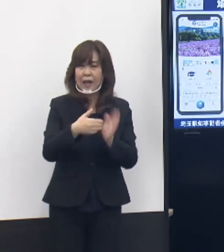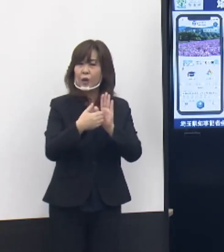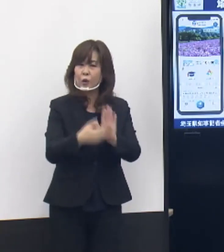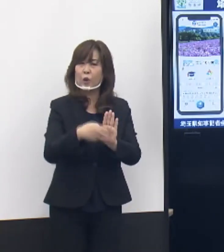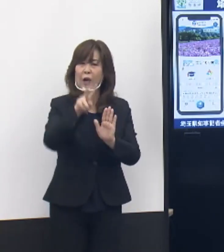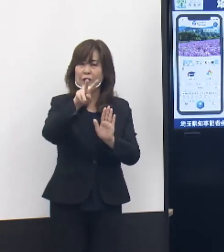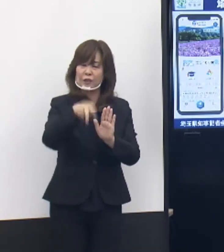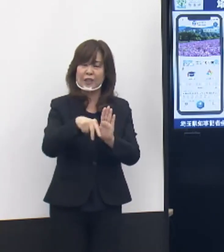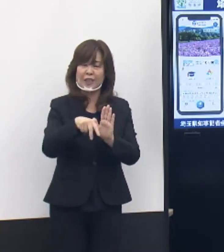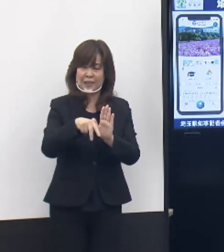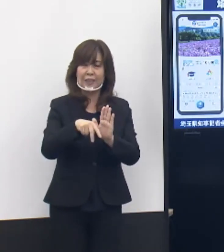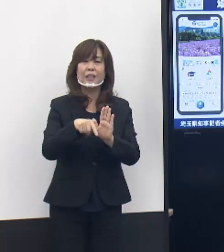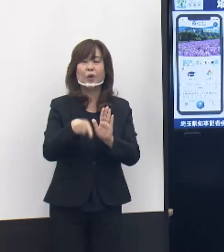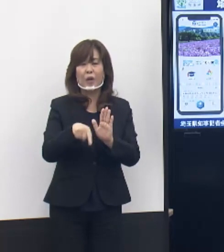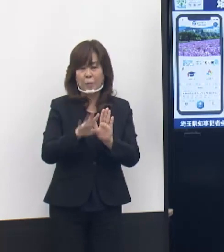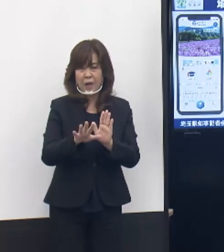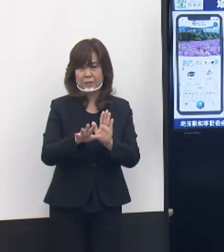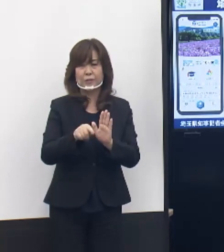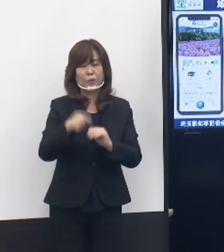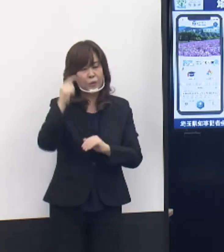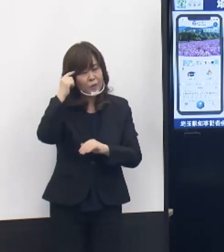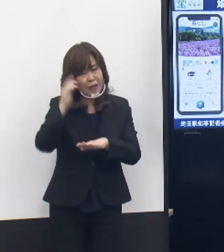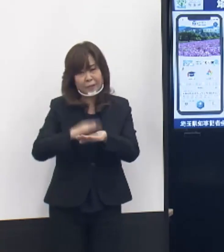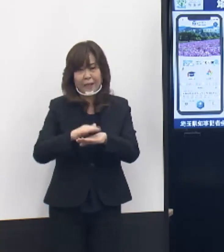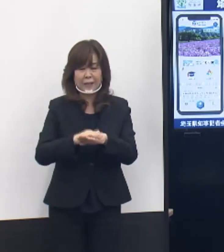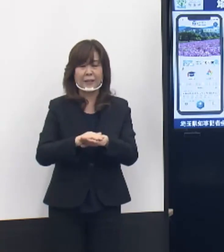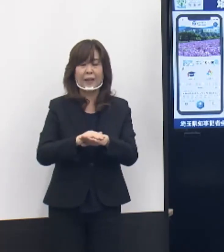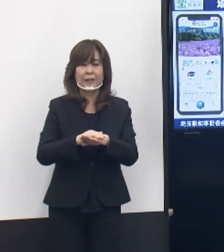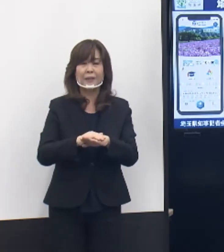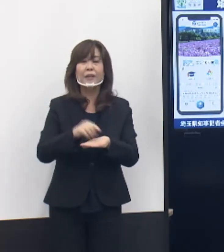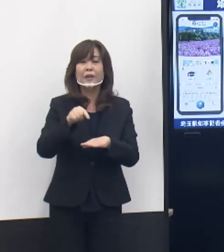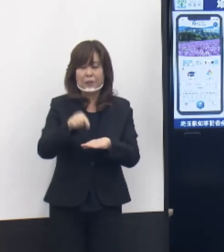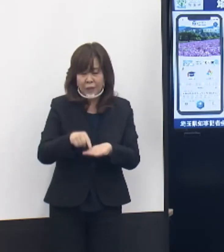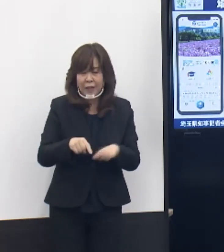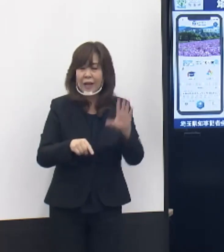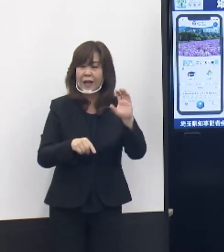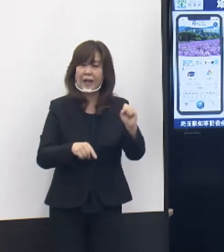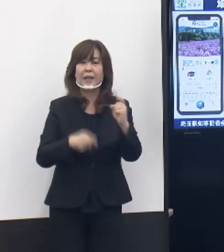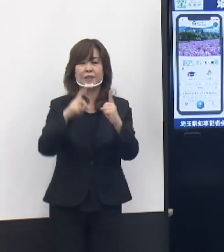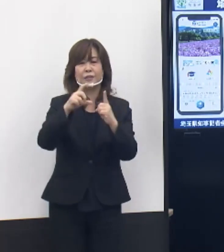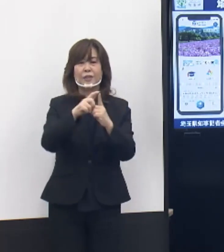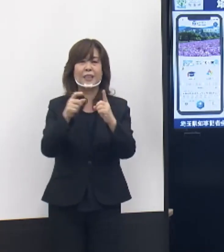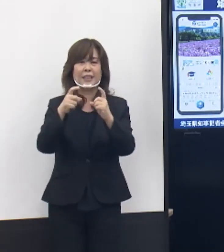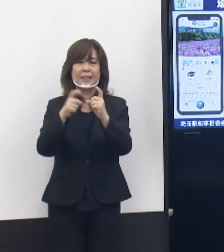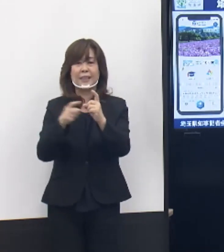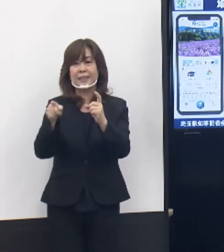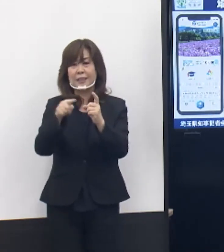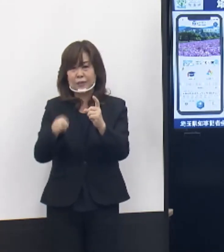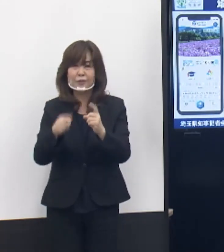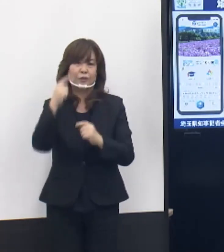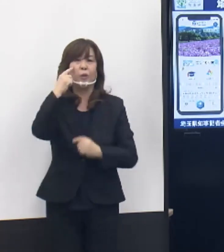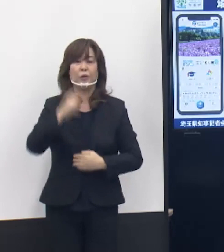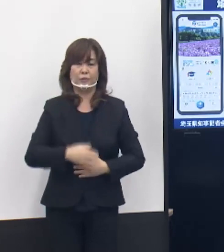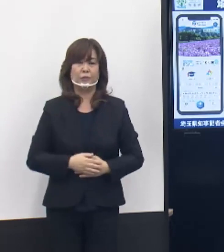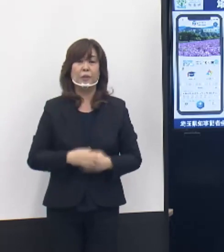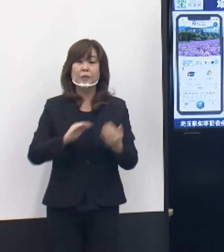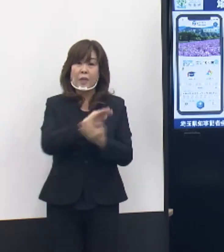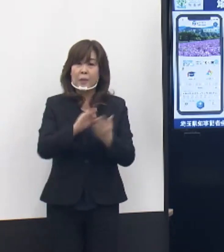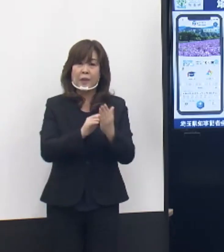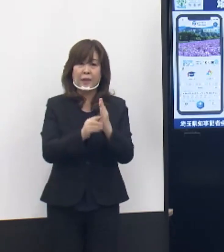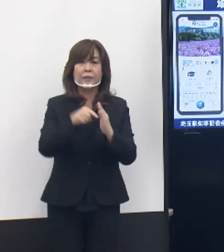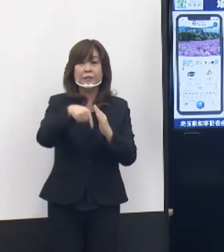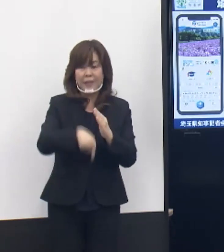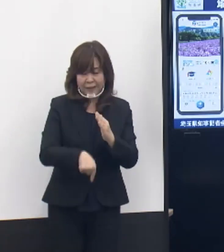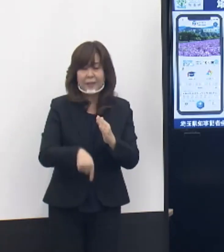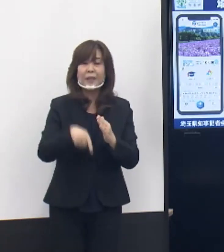である、論語とそろばんの精神そのものが私は SDGs だと理解をしているところ、埼玉県において SDGs